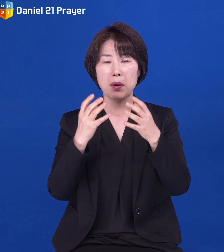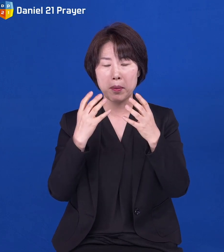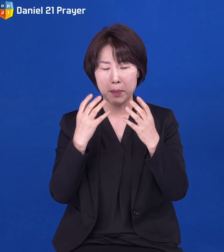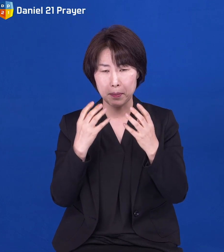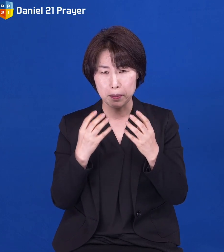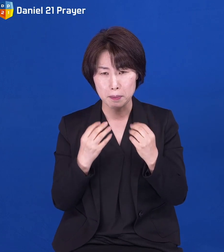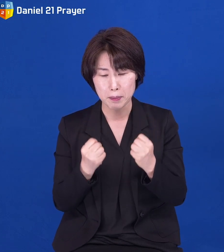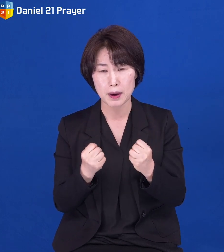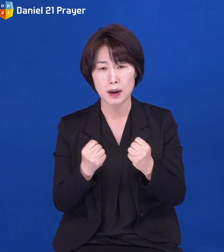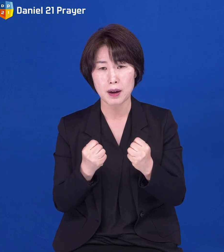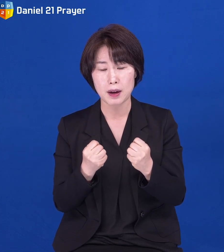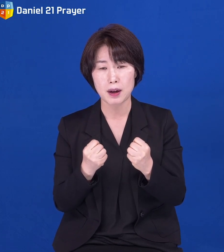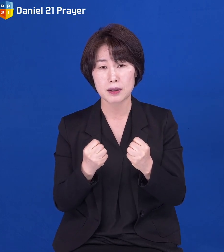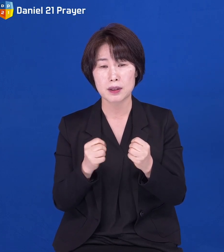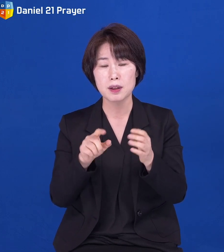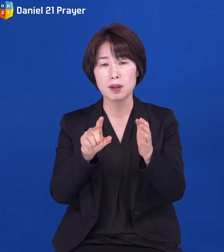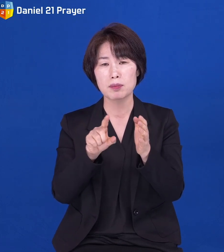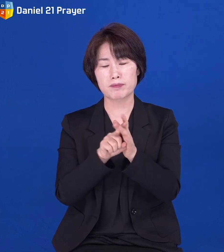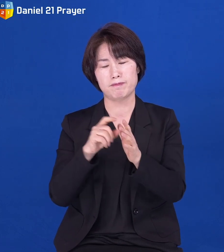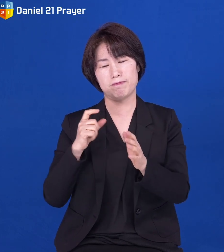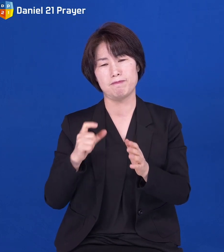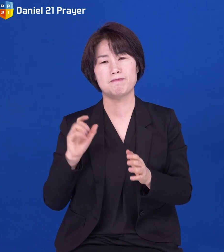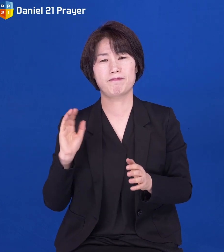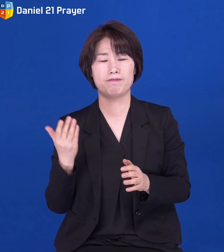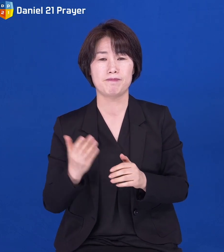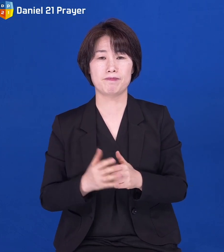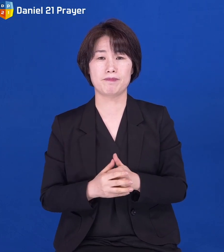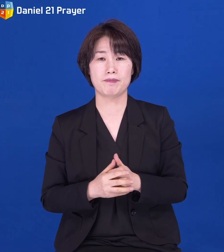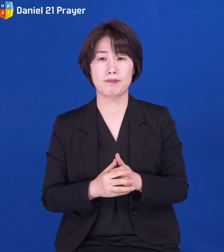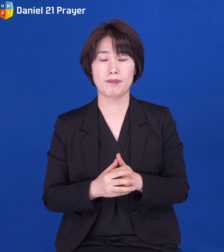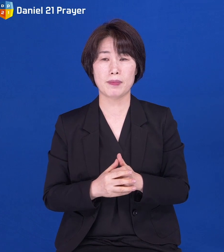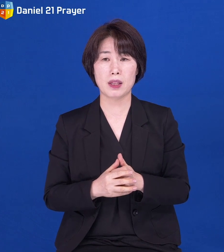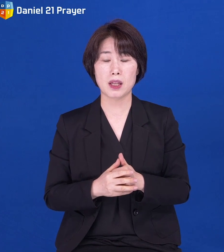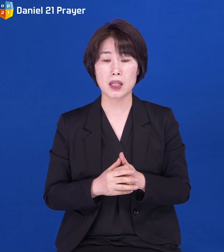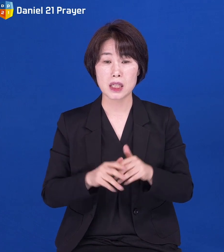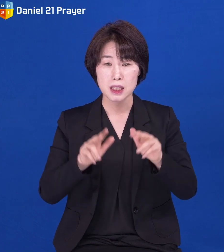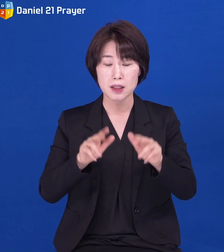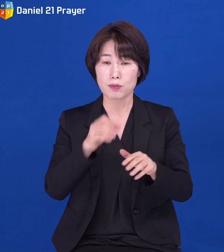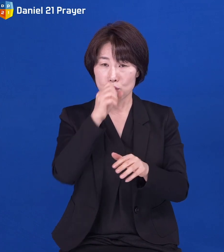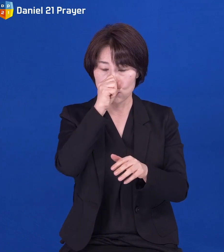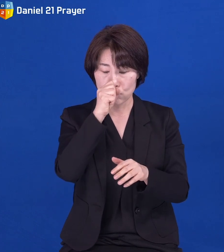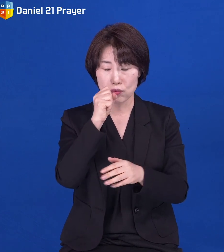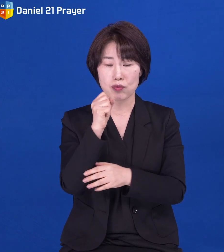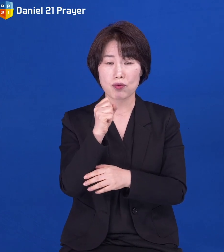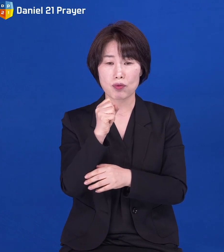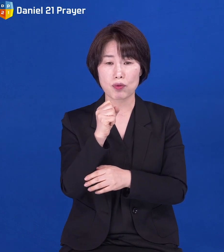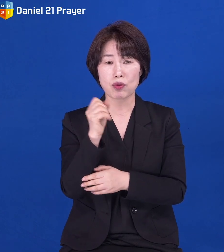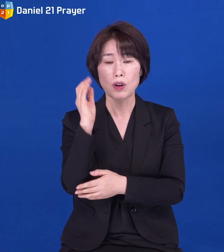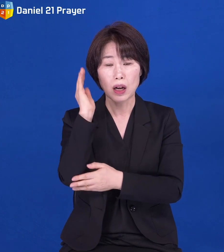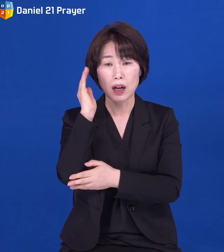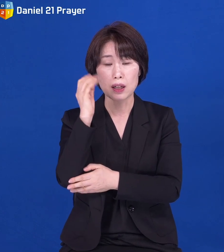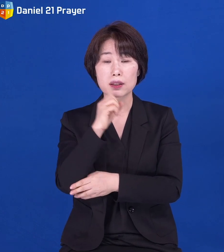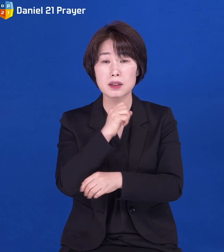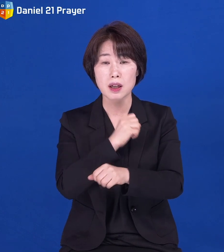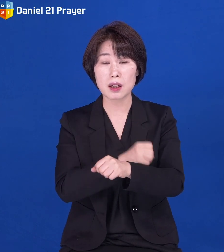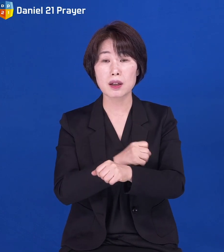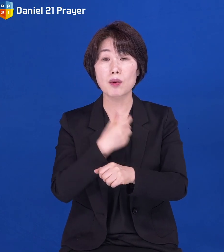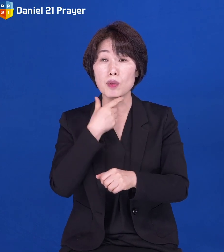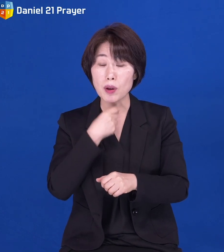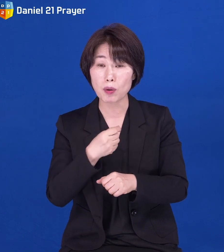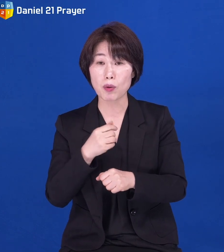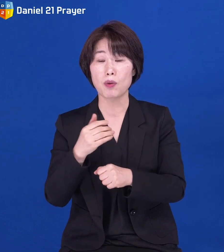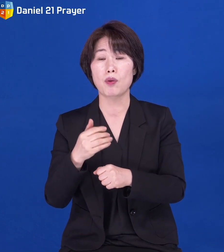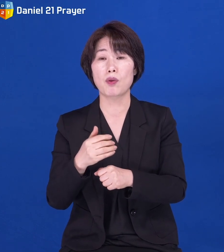만드시려고 한 게 아니라 이런 좋은 간증과 이런 것들을 저를 통해서 하기를 원하시고 그